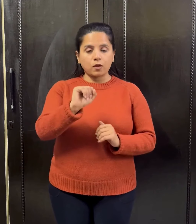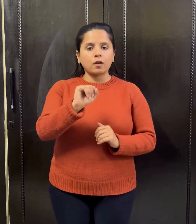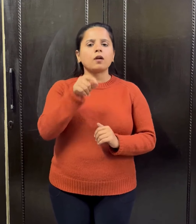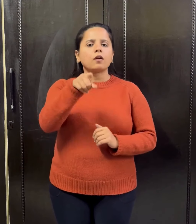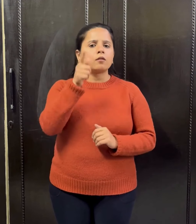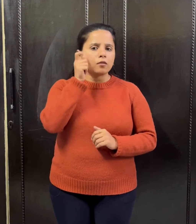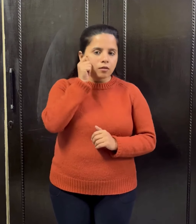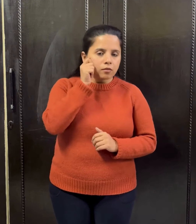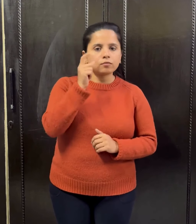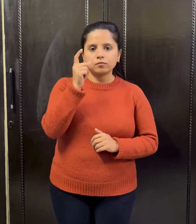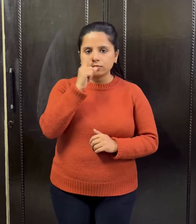करें।